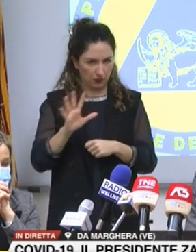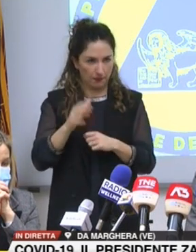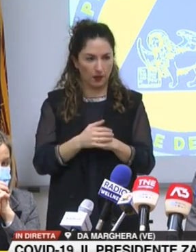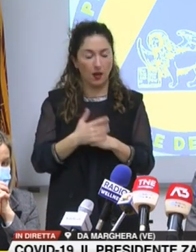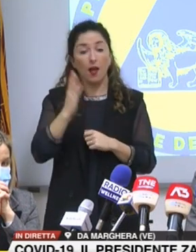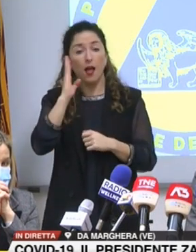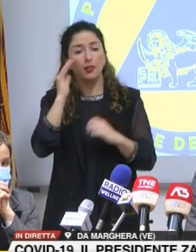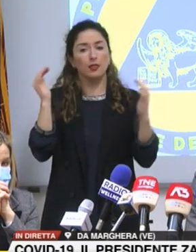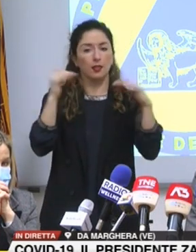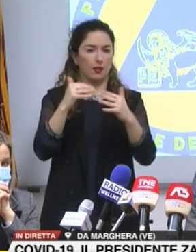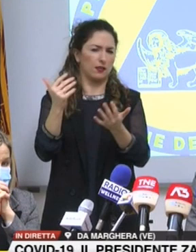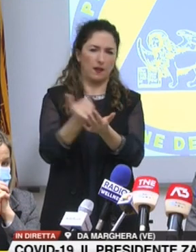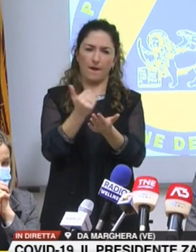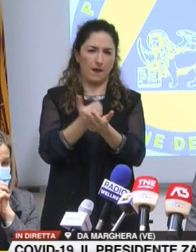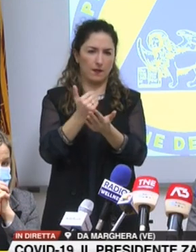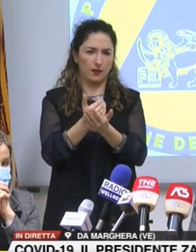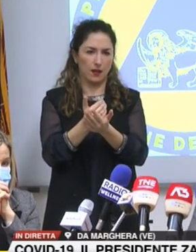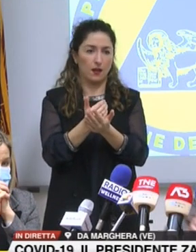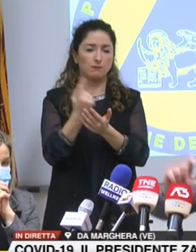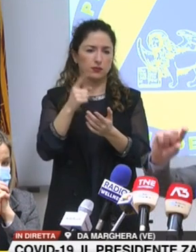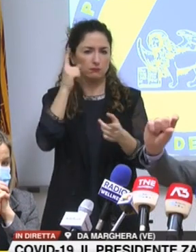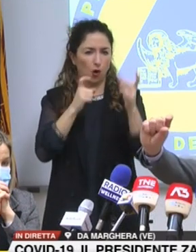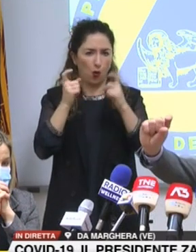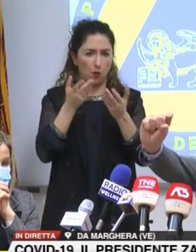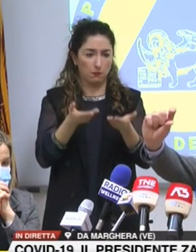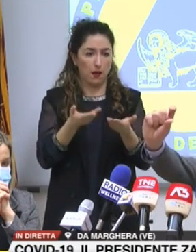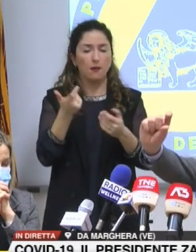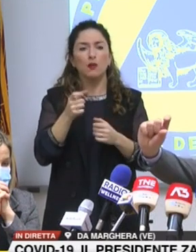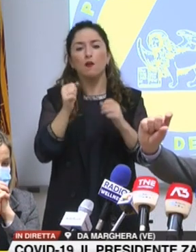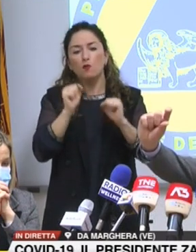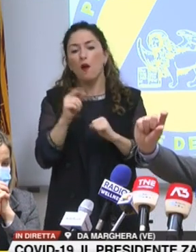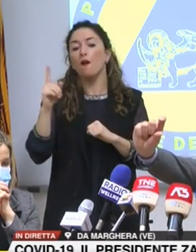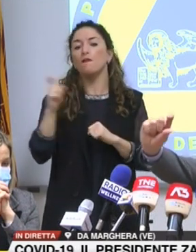Attenti ad ogni forma di assembramento, che è quello che ci preoccupa, perché il virus è vero che magari può